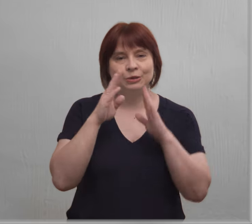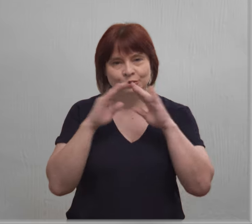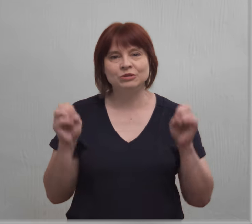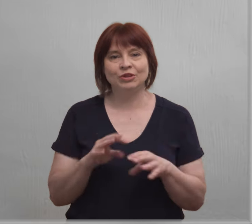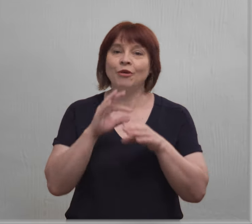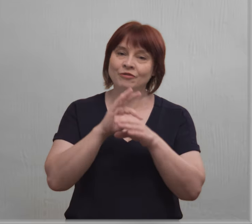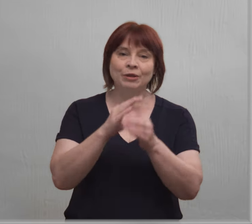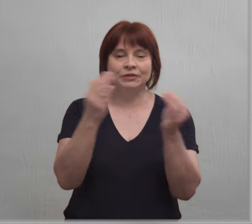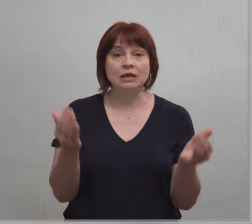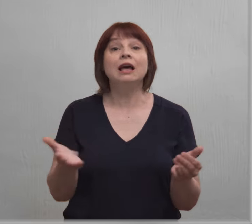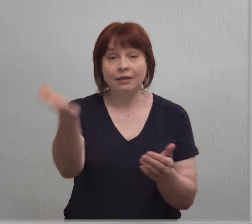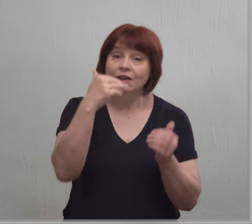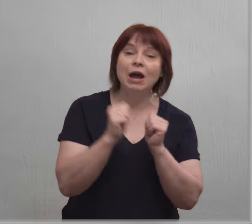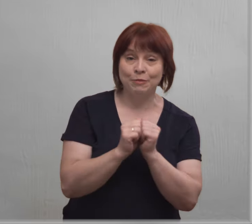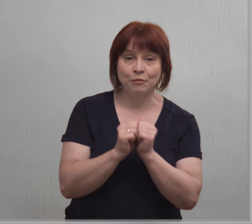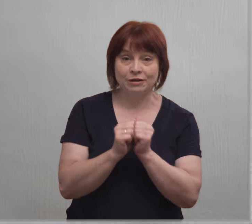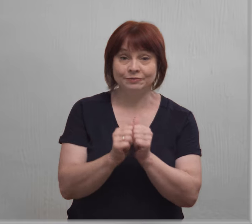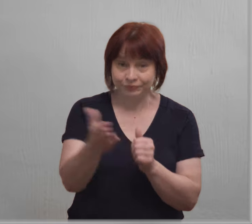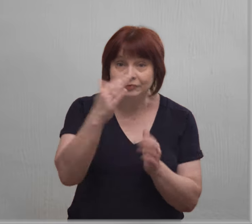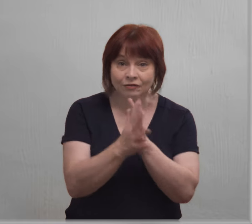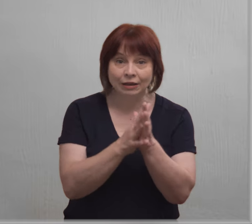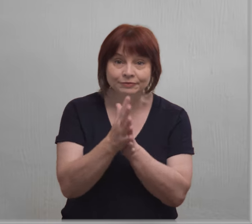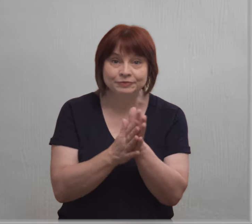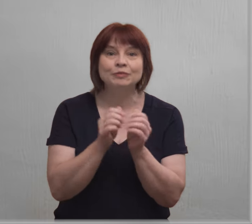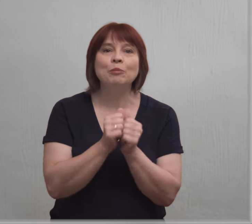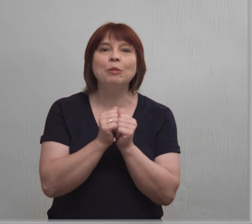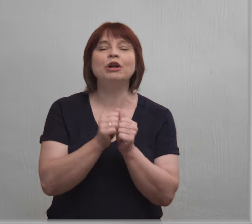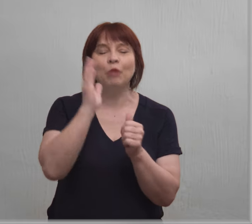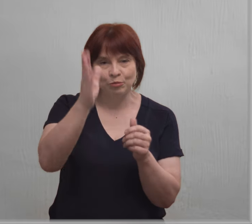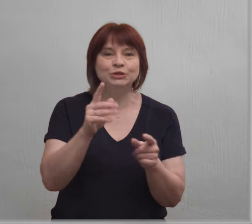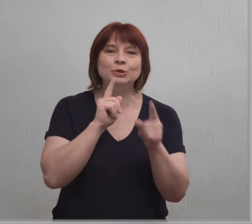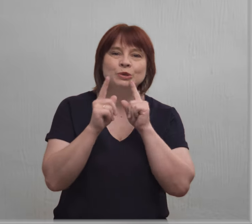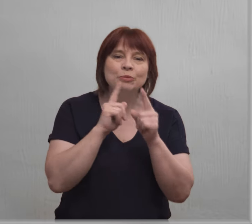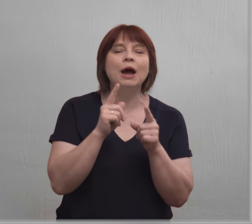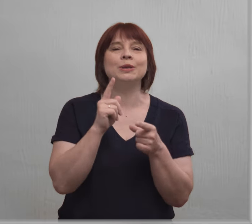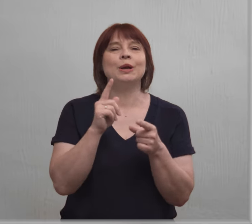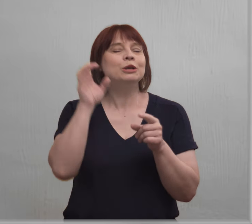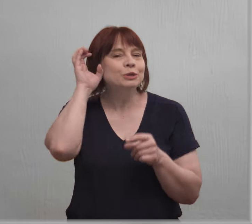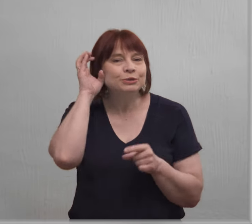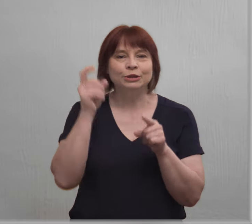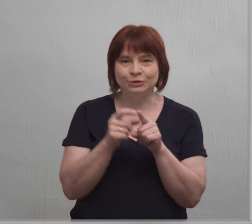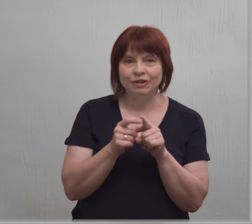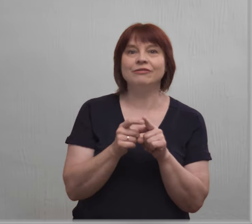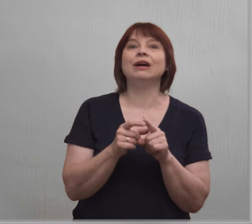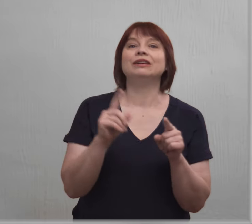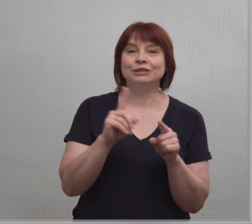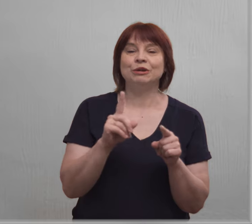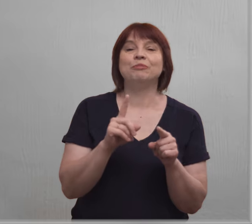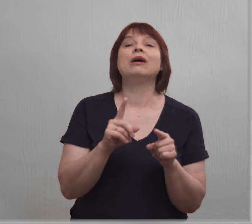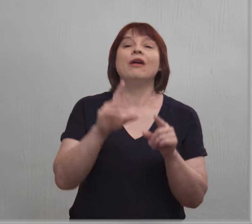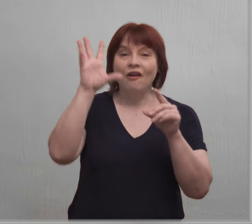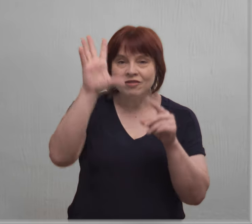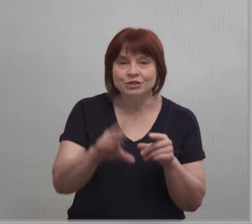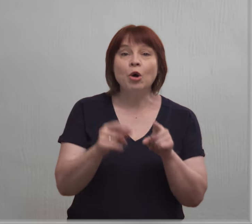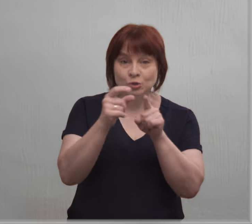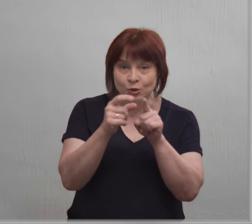И давайте мы помолимся сейчас, помолимся за предстоящее собрание, служение, помолимся за то, чтобы действительно вот это все было в нашей